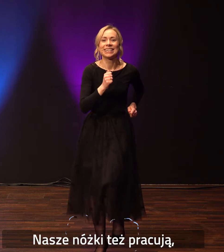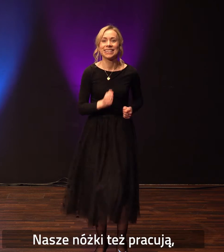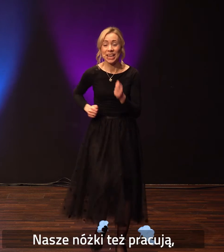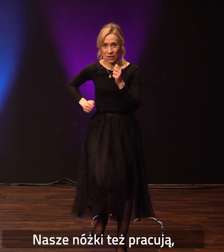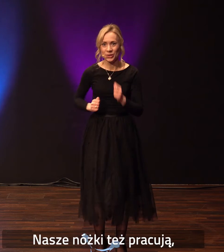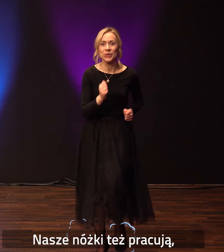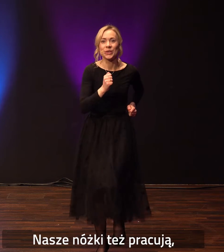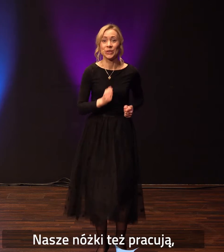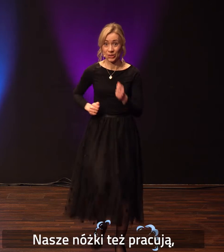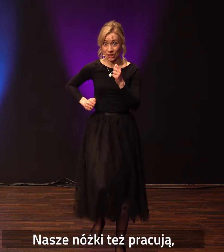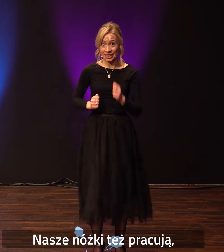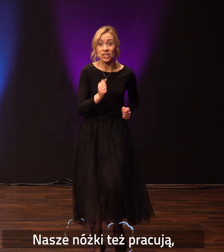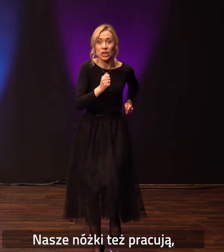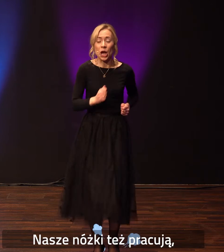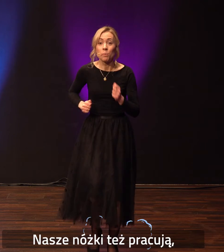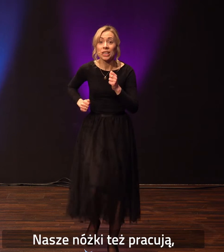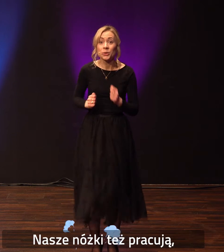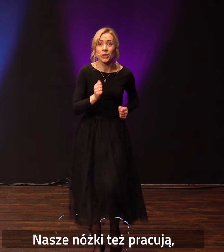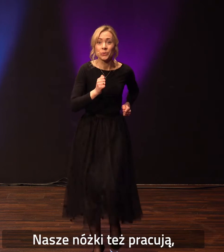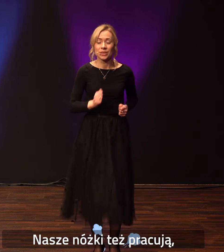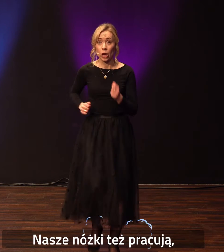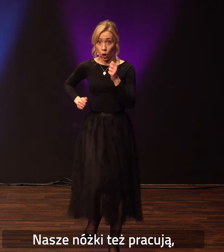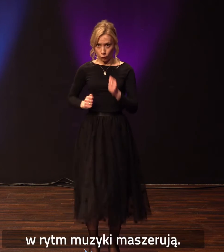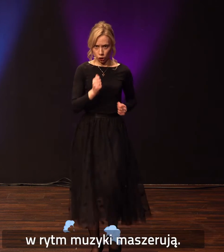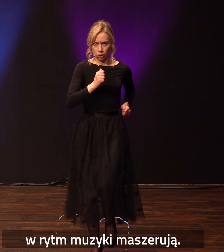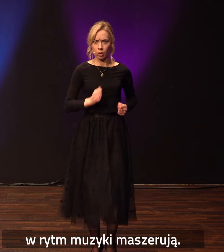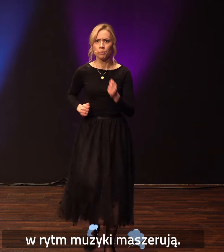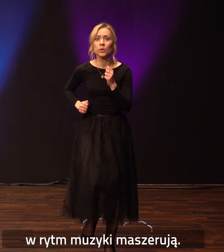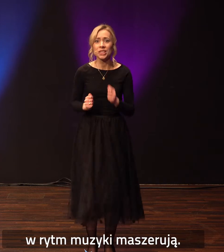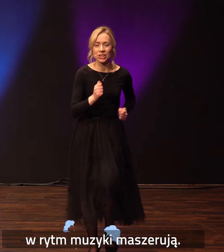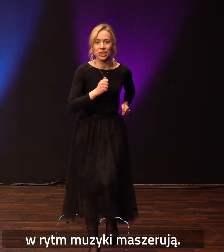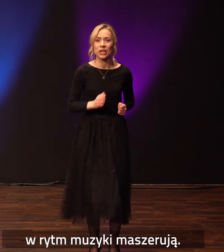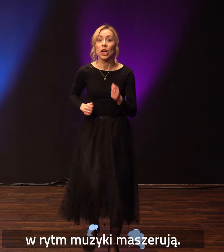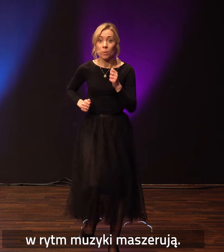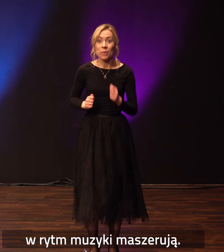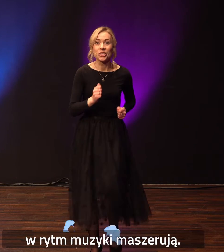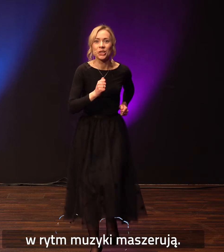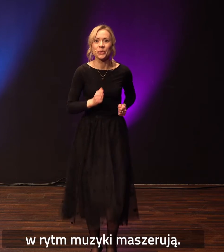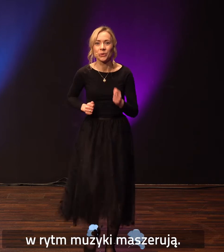Nasze nóżki też pracują w rytm muzyki, maszerują